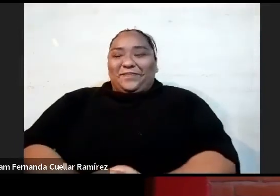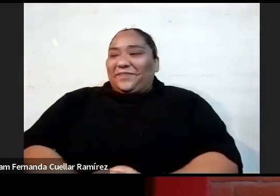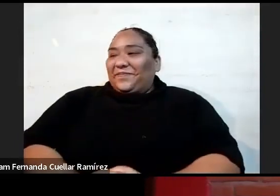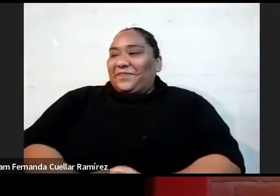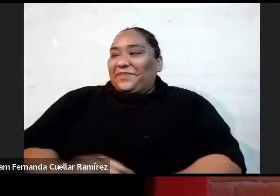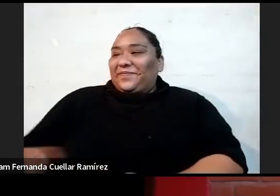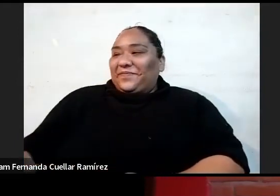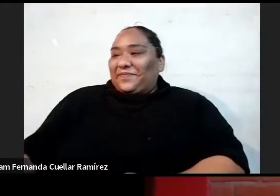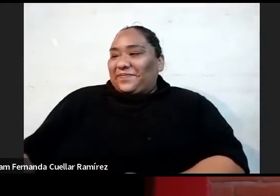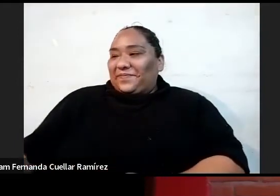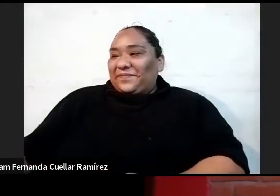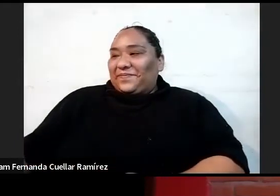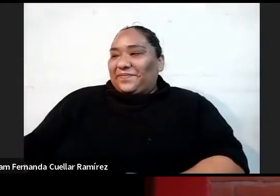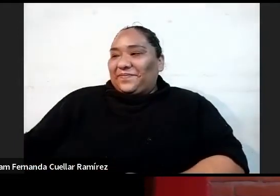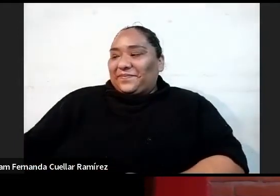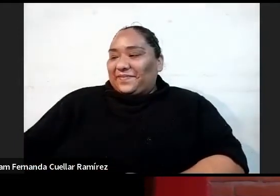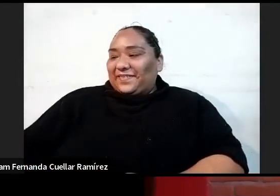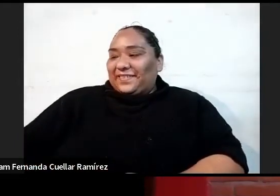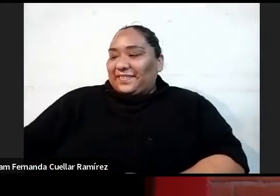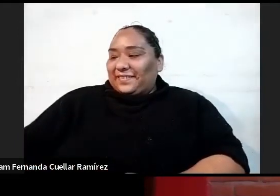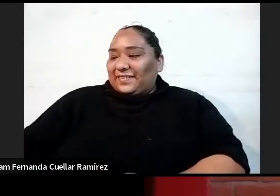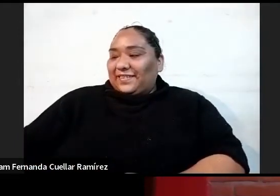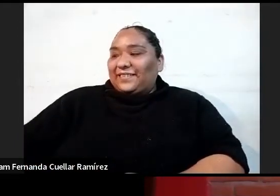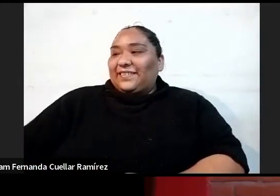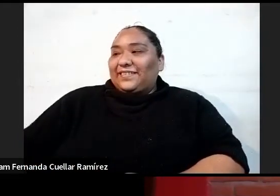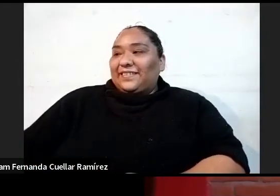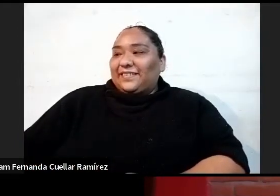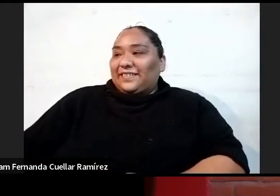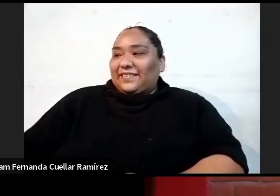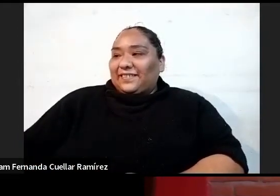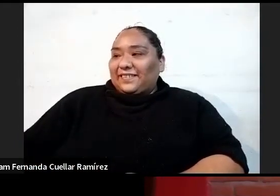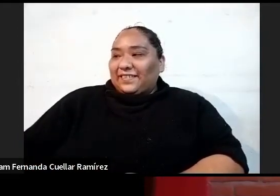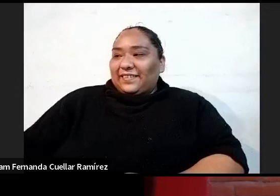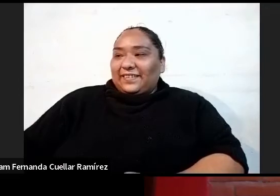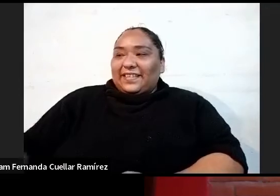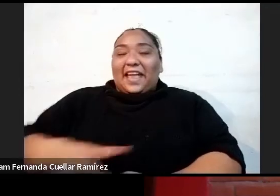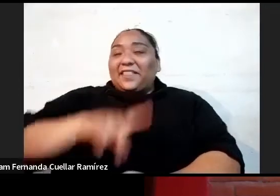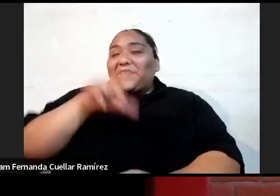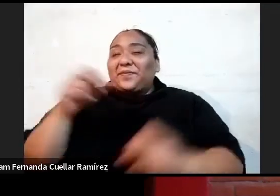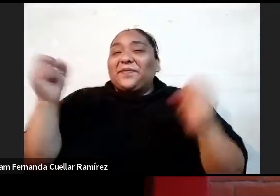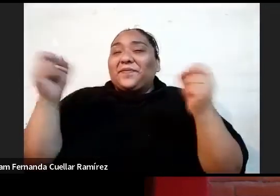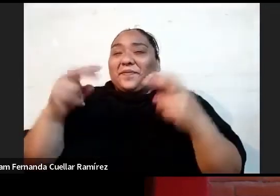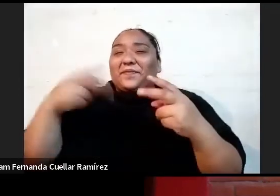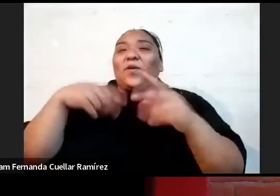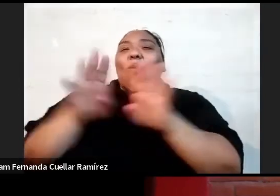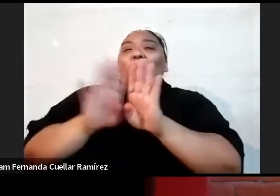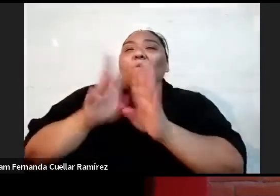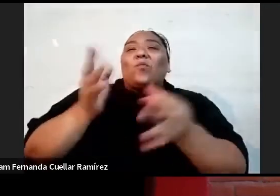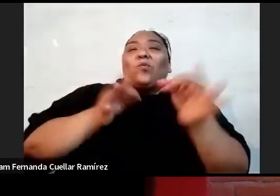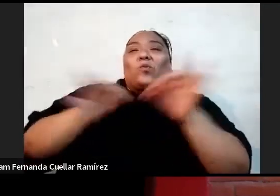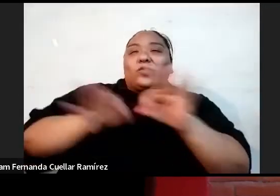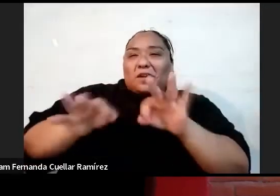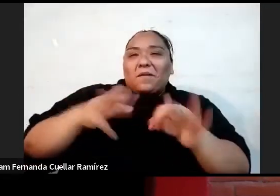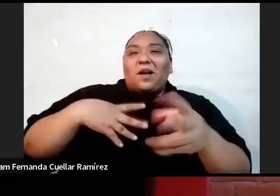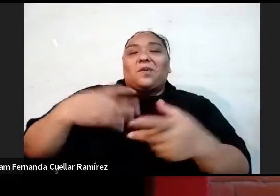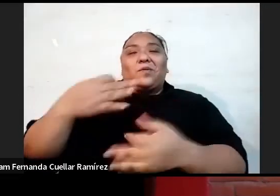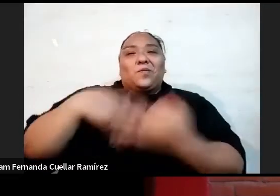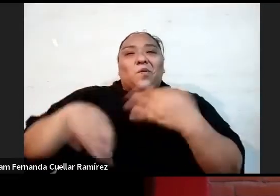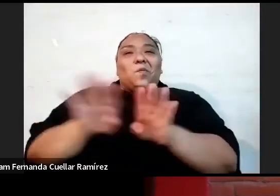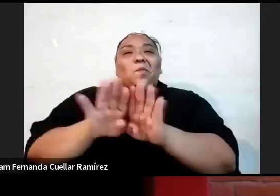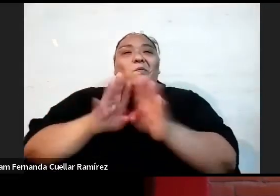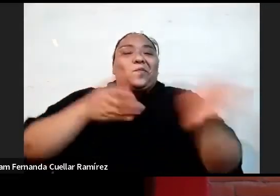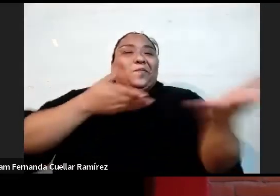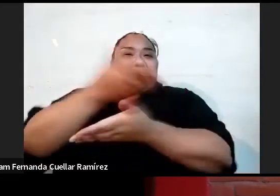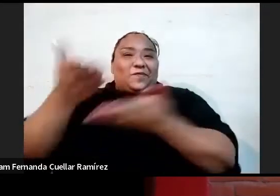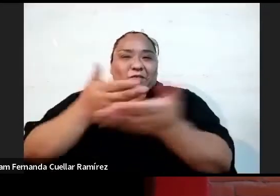Y bueno, ya después veremos a ver cómo nos puedes compartir todo este trabajo. Y bueno, mira, también quiero